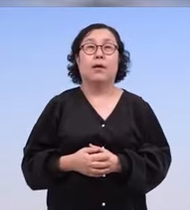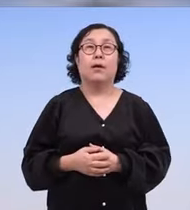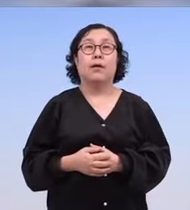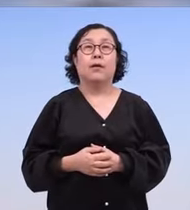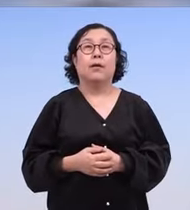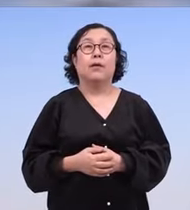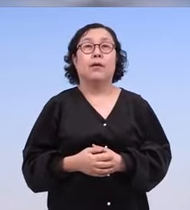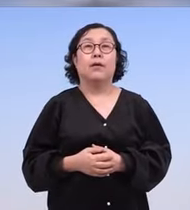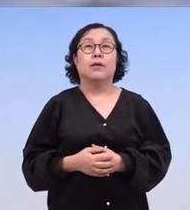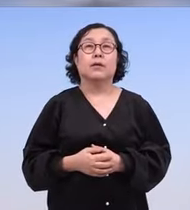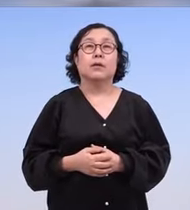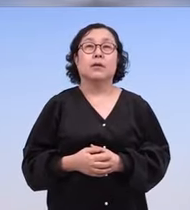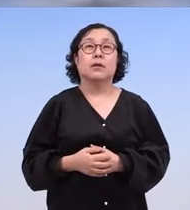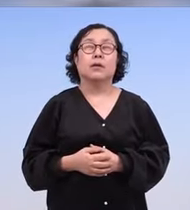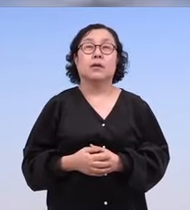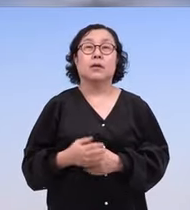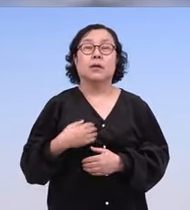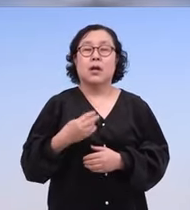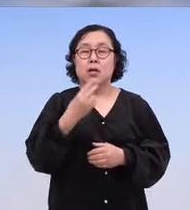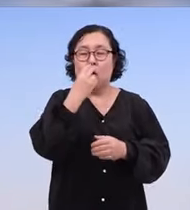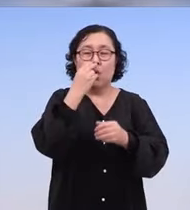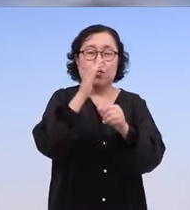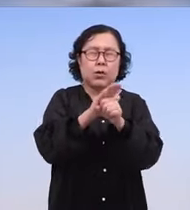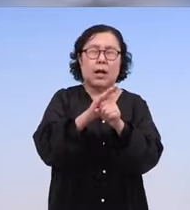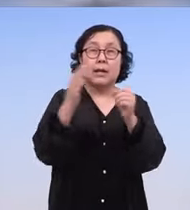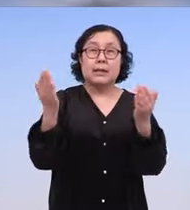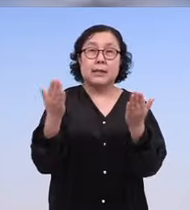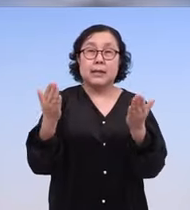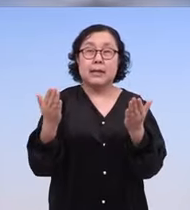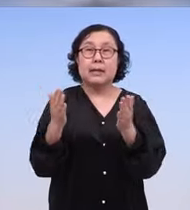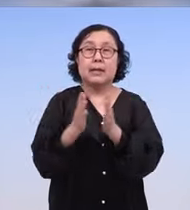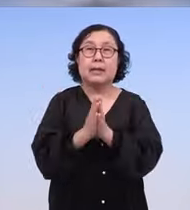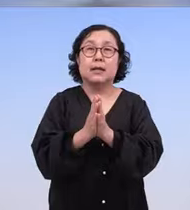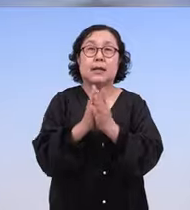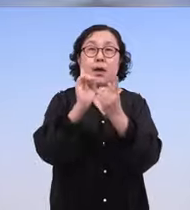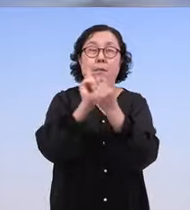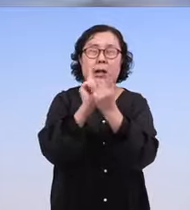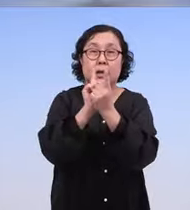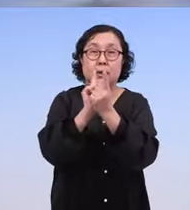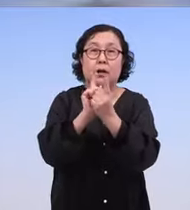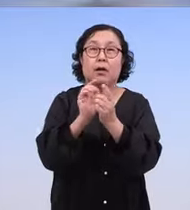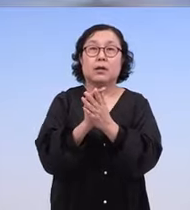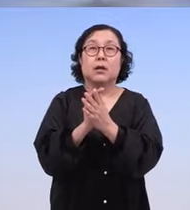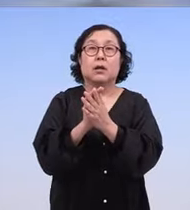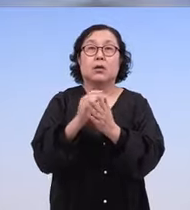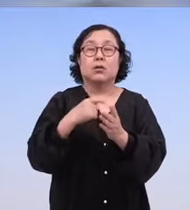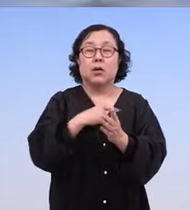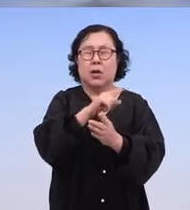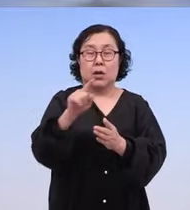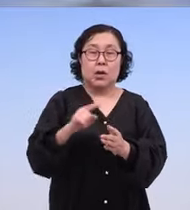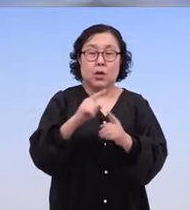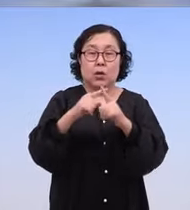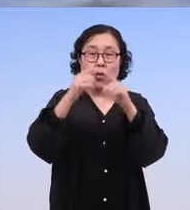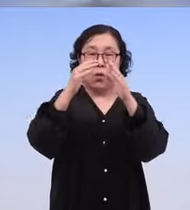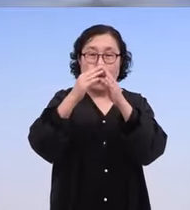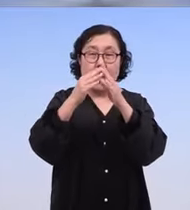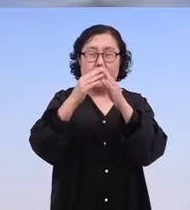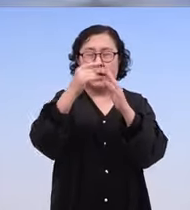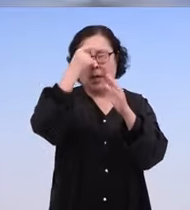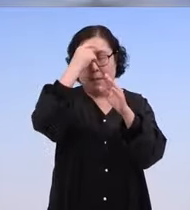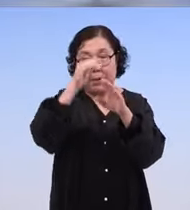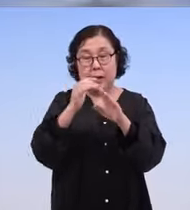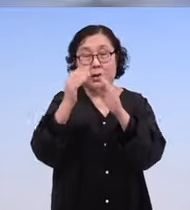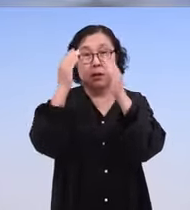보니까요, 뭐 얼마나 그 억울한 일을 당하고 아픈 상태에서 저희 교회에서 예배를 드리고, 저희는 기존 신자 등록을